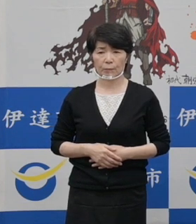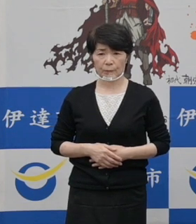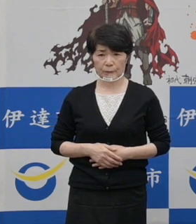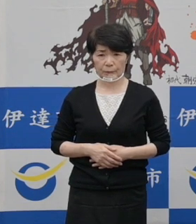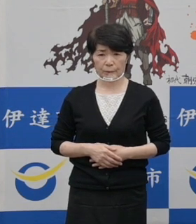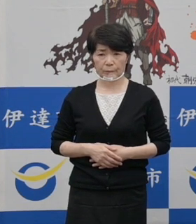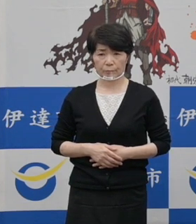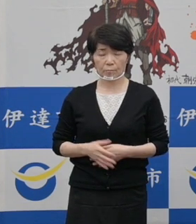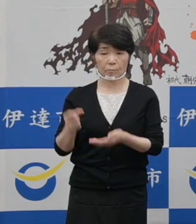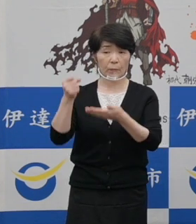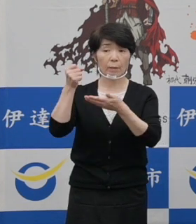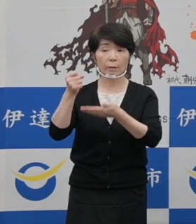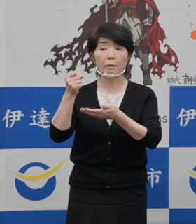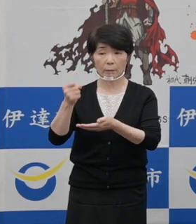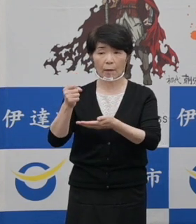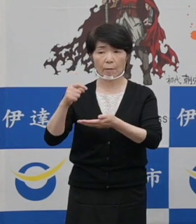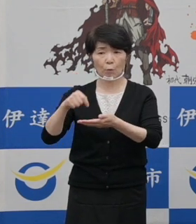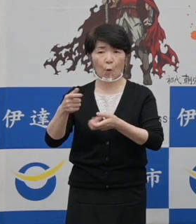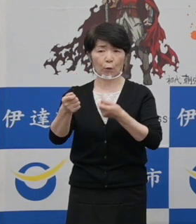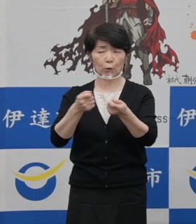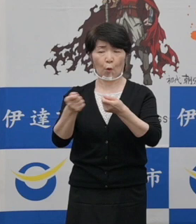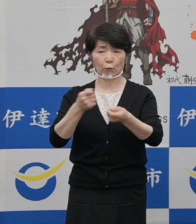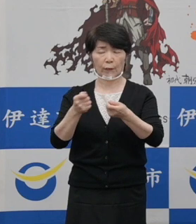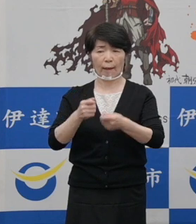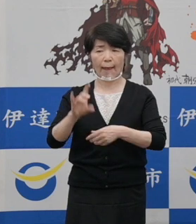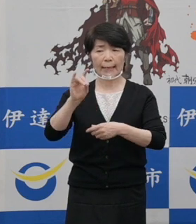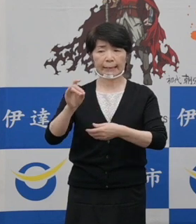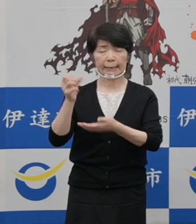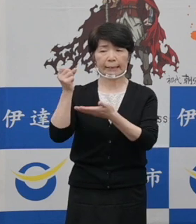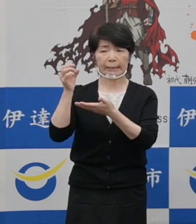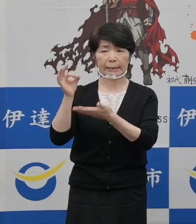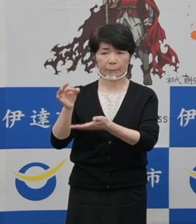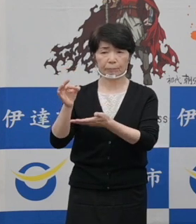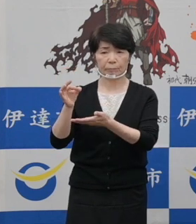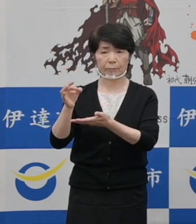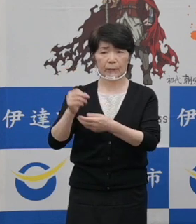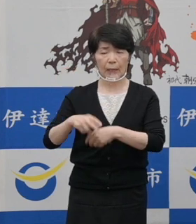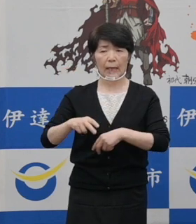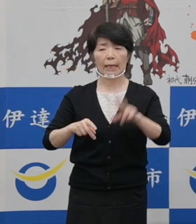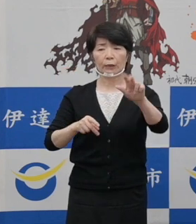そして財政調整基金の残高が